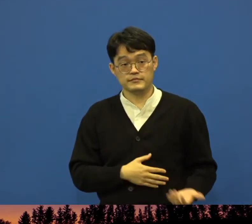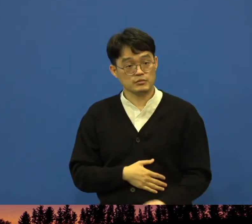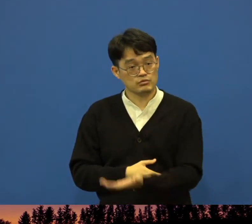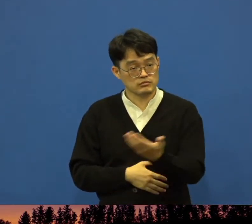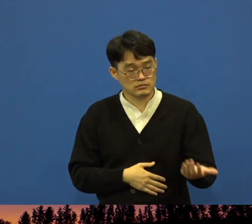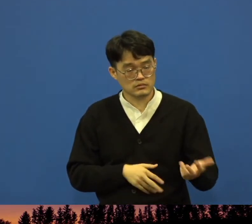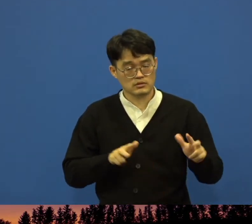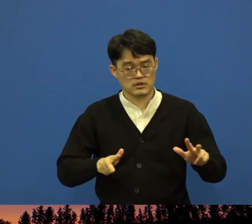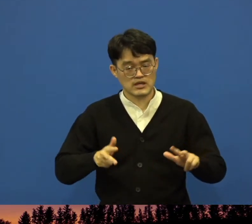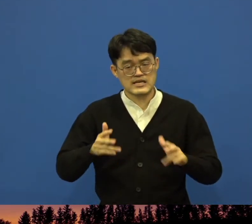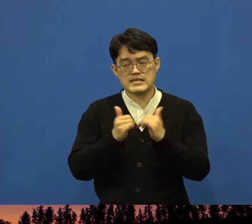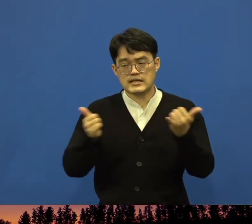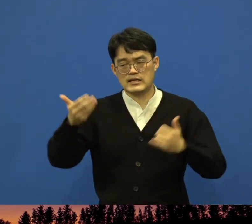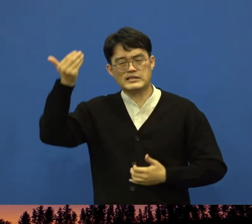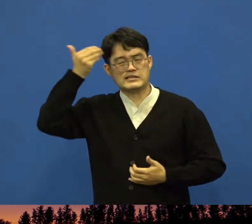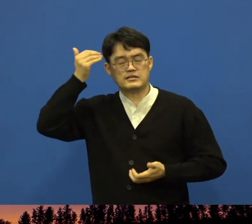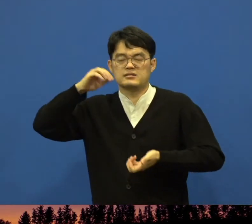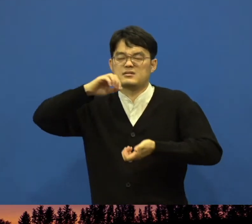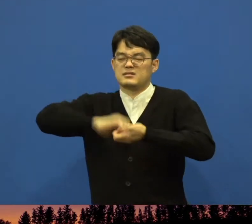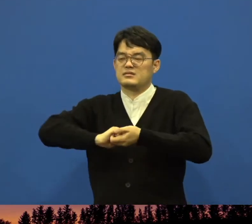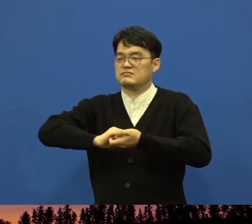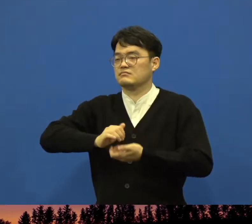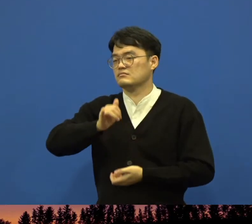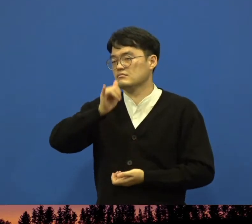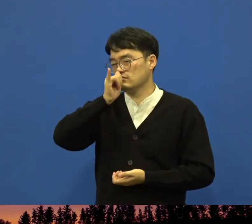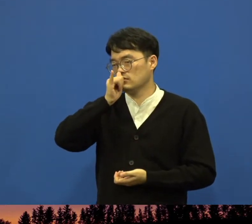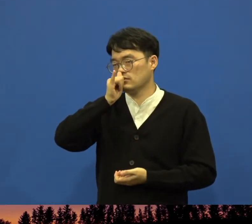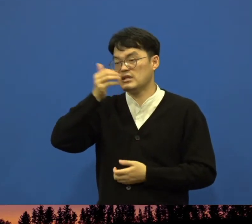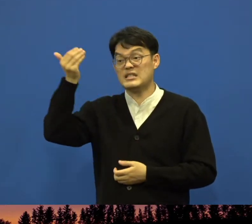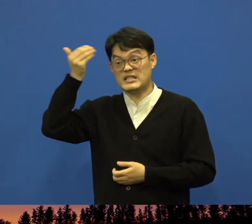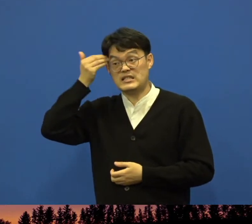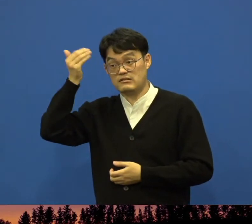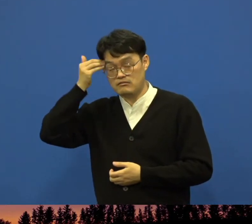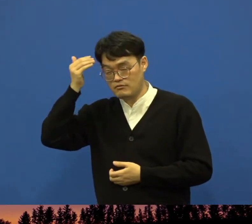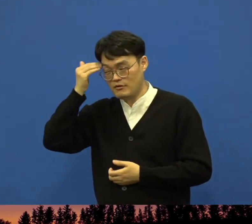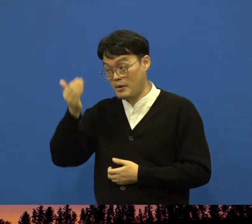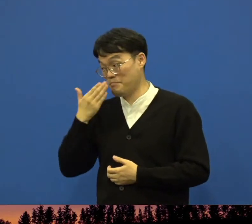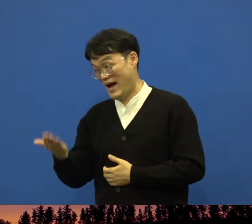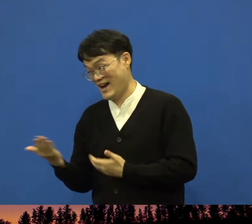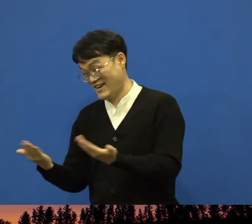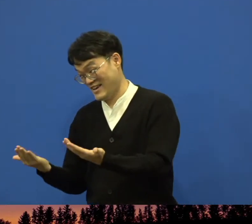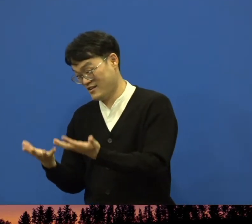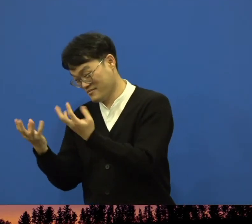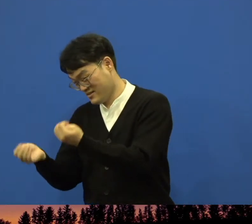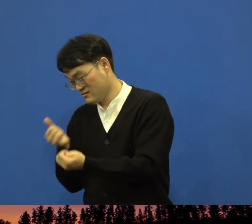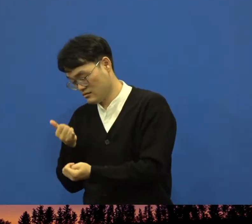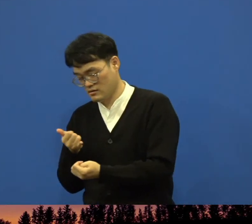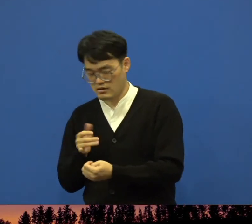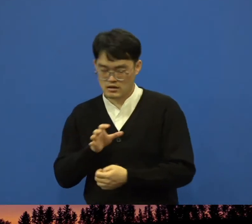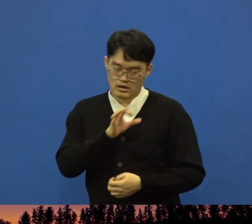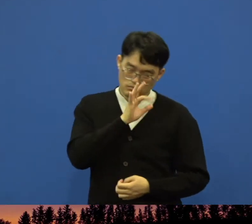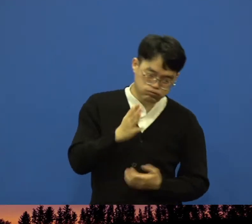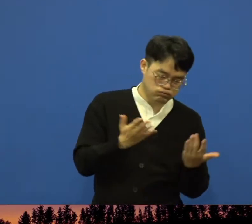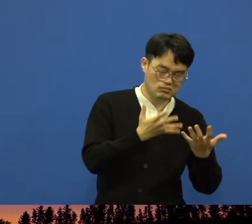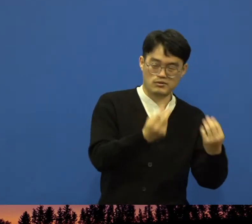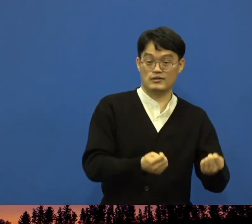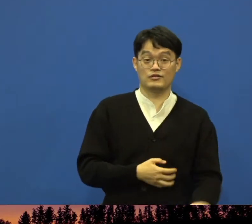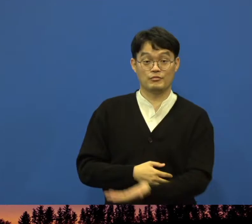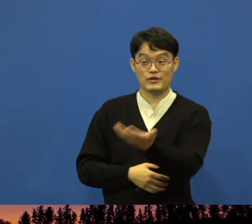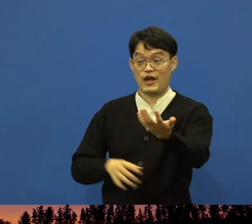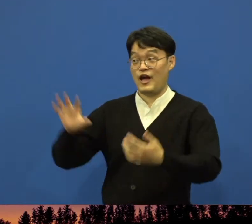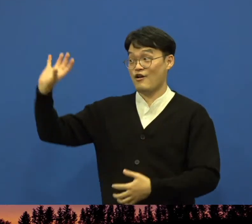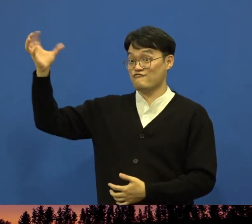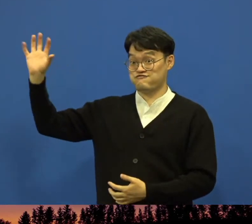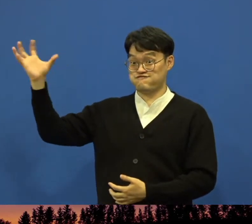한계가 있습니다. 지식으로 할 수 있는 일들도 많지만 할 수 없는 일들도 많아요. 여러분 태풍 오셔요. 태풍 오는 거